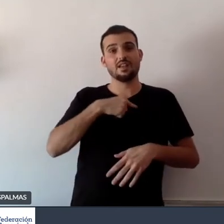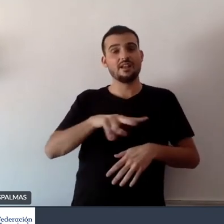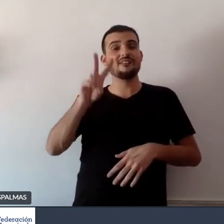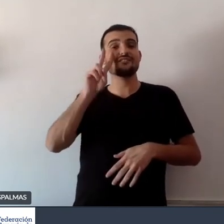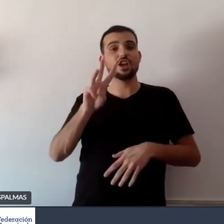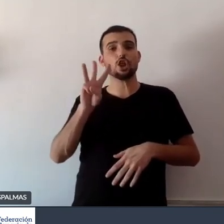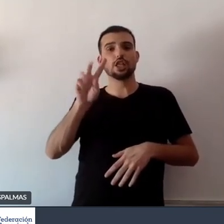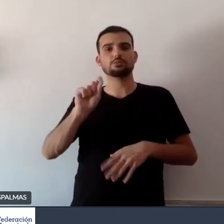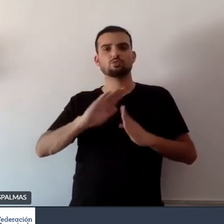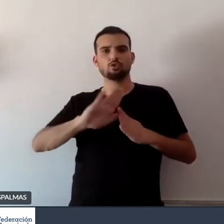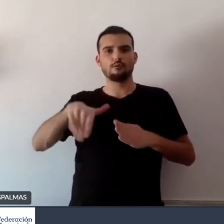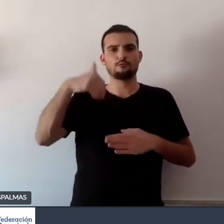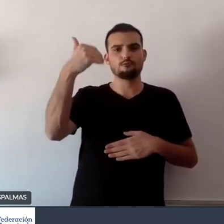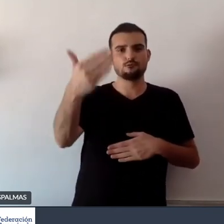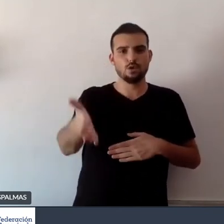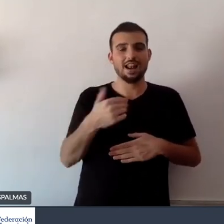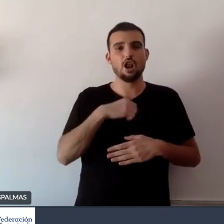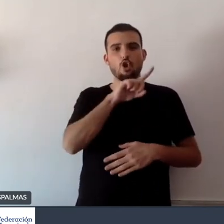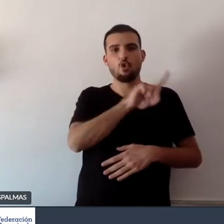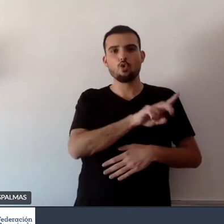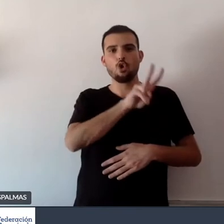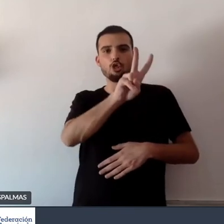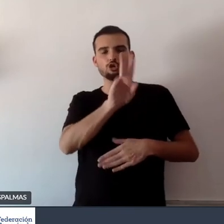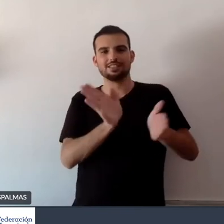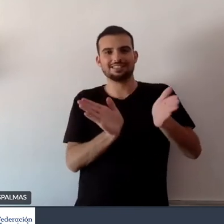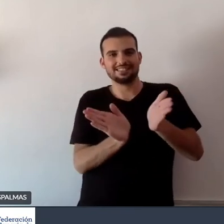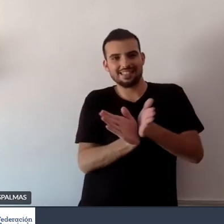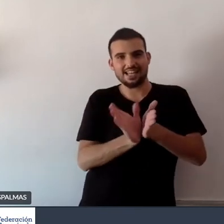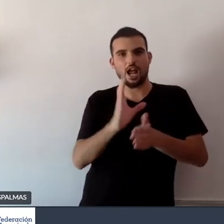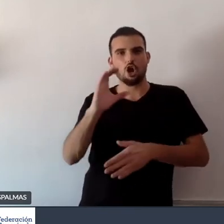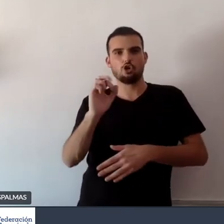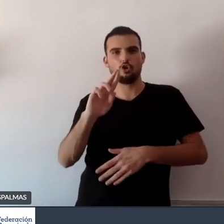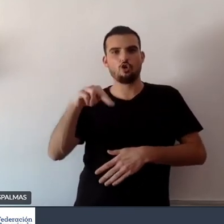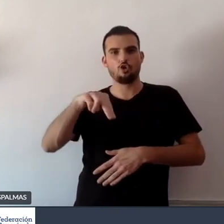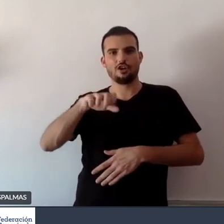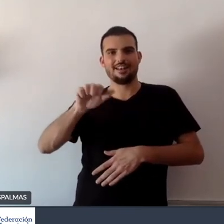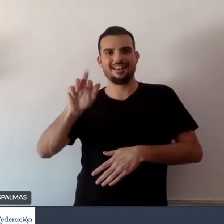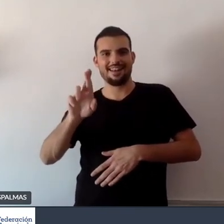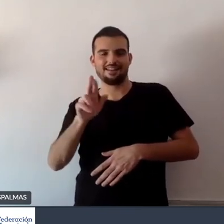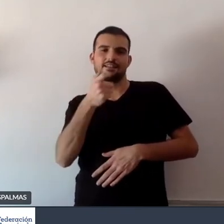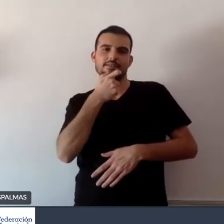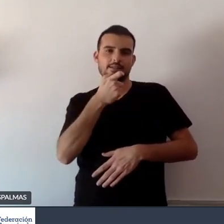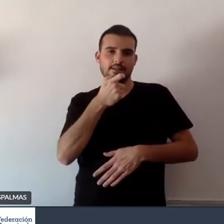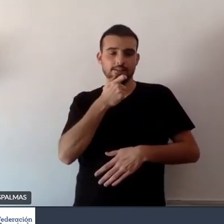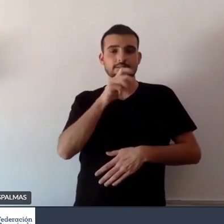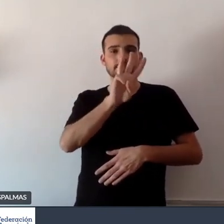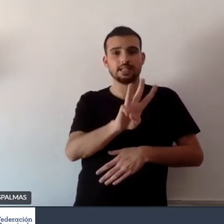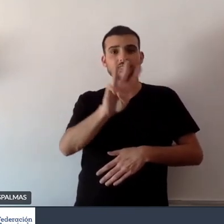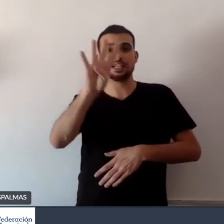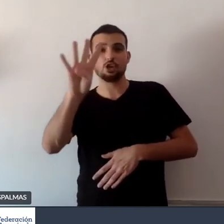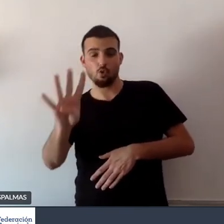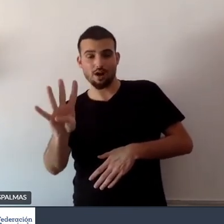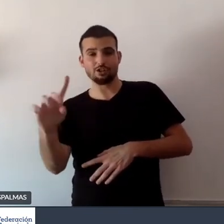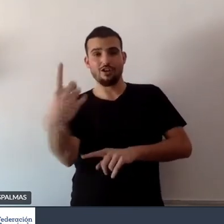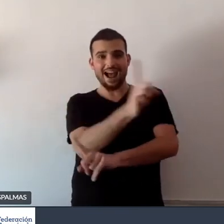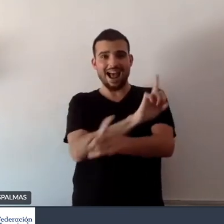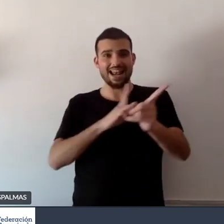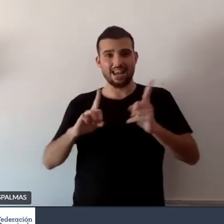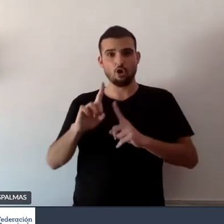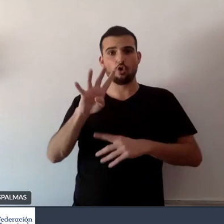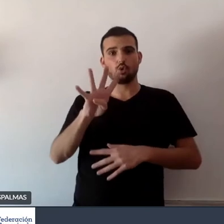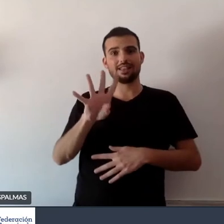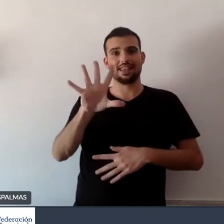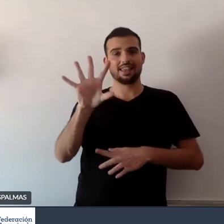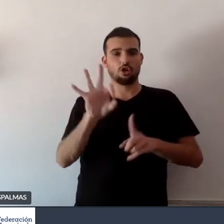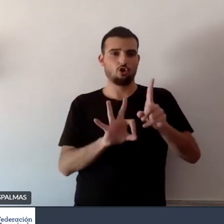puntos. Tenemos con el 1 y el 2 las esquinas, corners en inglés, situaciones 3 y 4, aleros o 45 grados, nos referiremos muchas veces